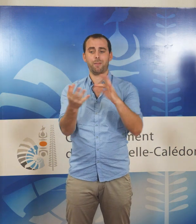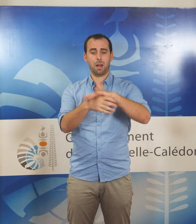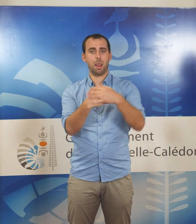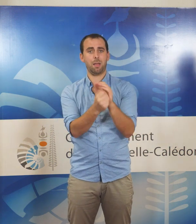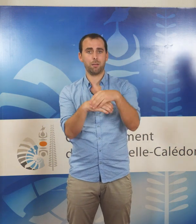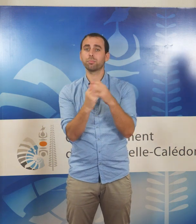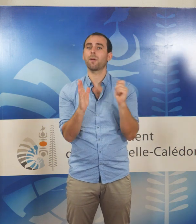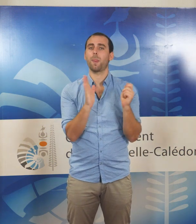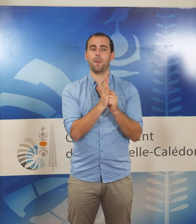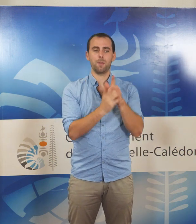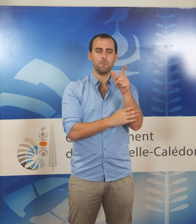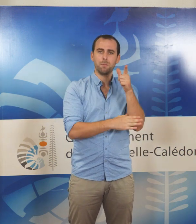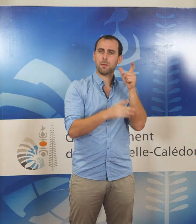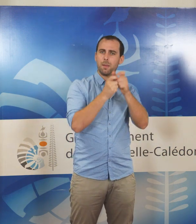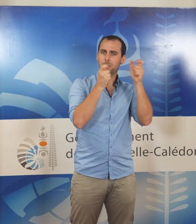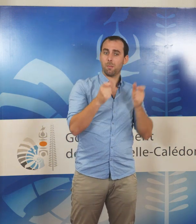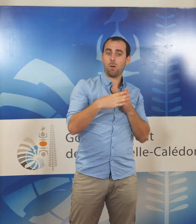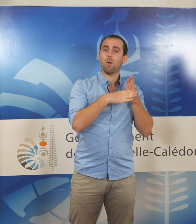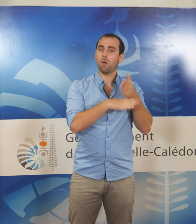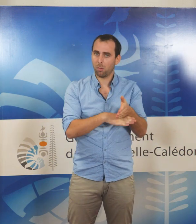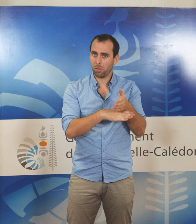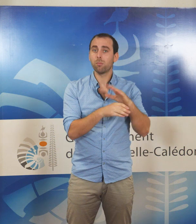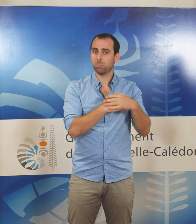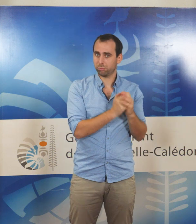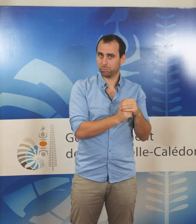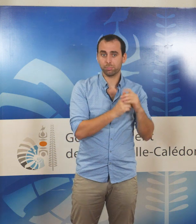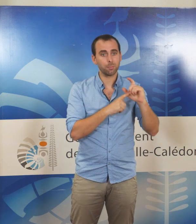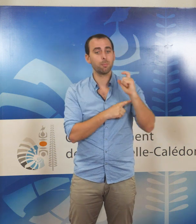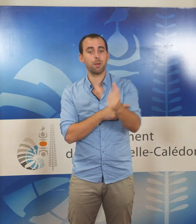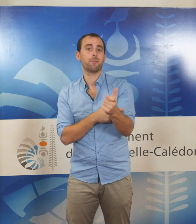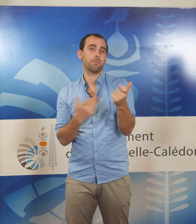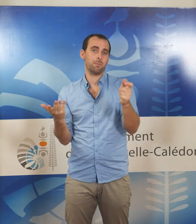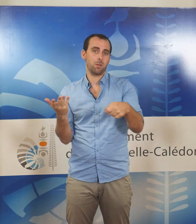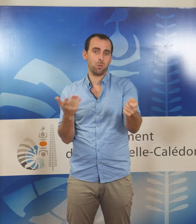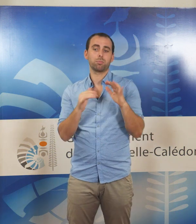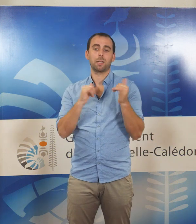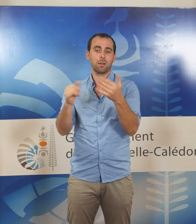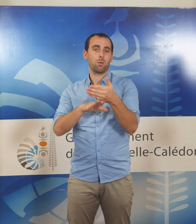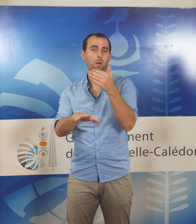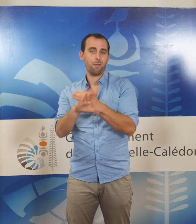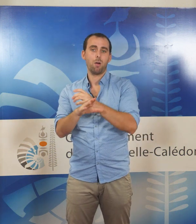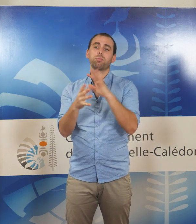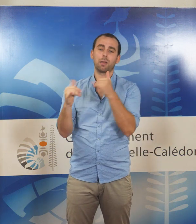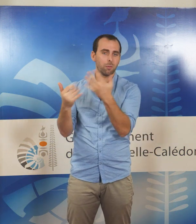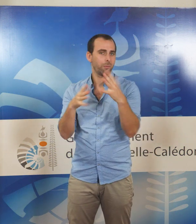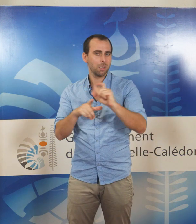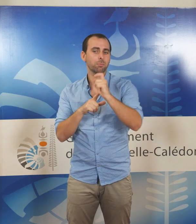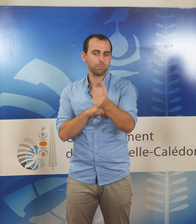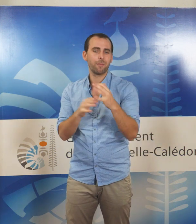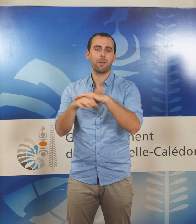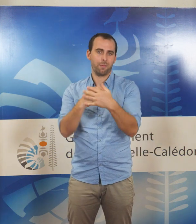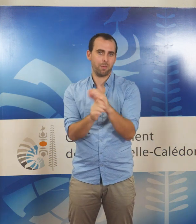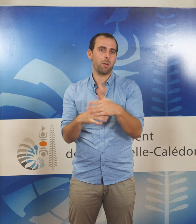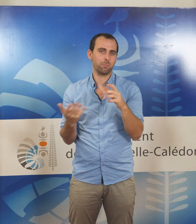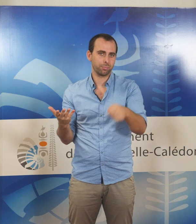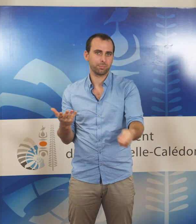l'entrée dans les établissements et puis bien sûr à l'issue avant et à l'issue des récréations et du temps de restauration.